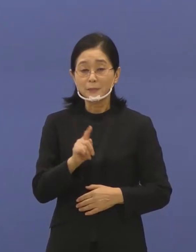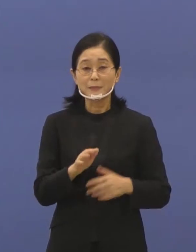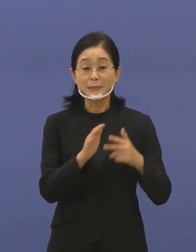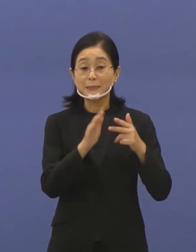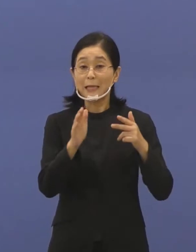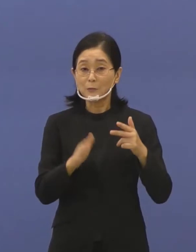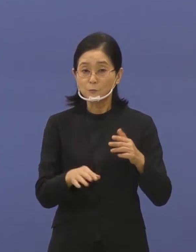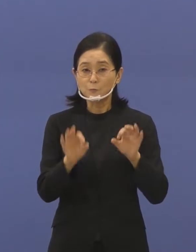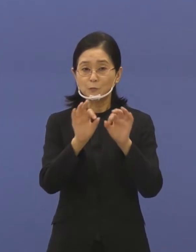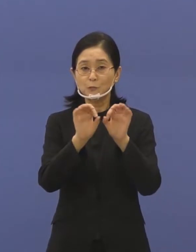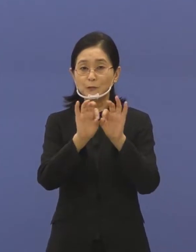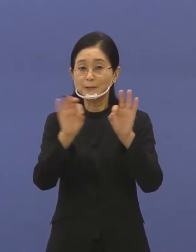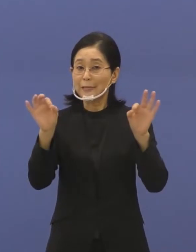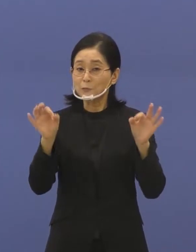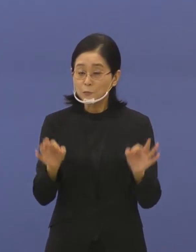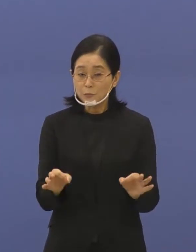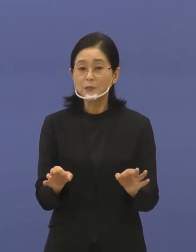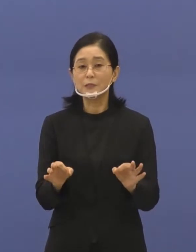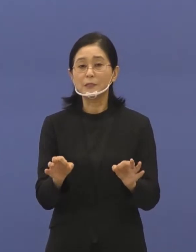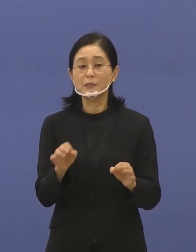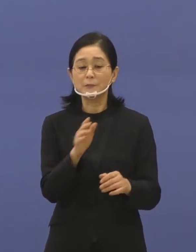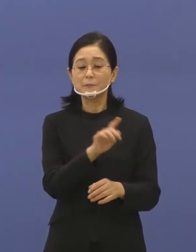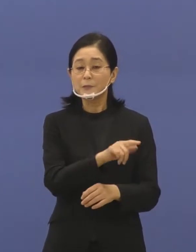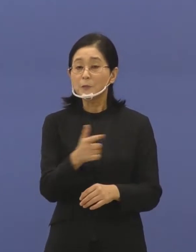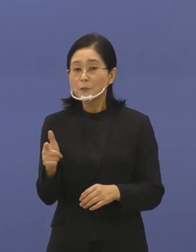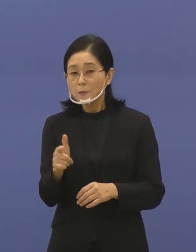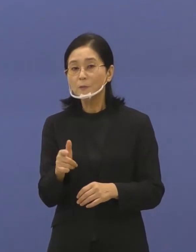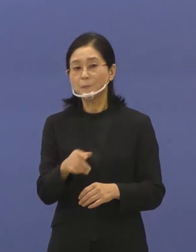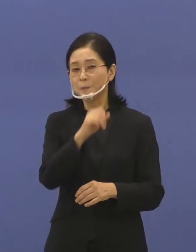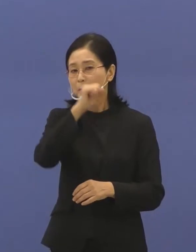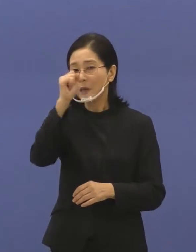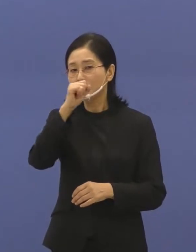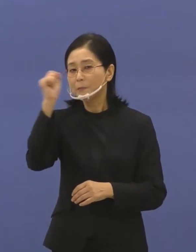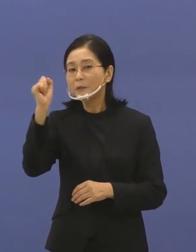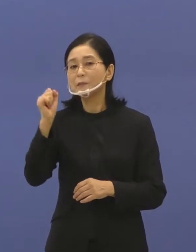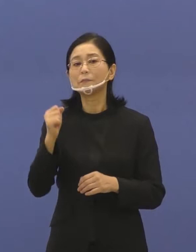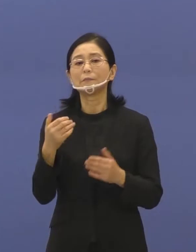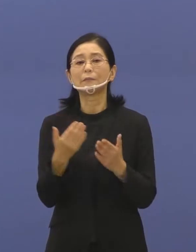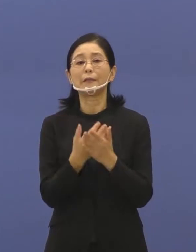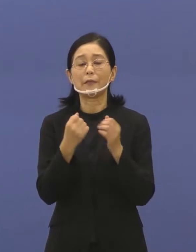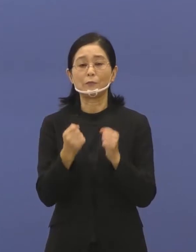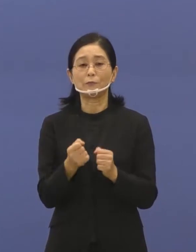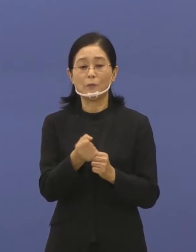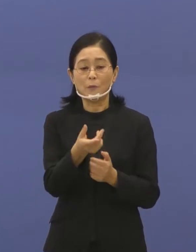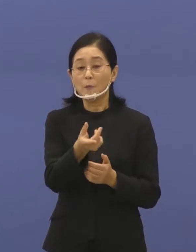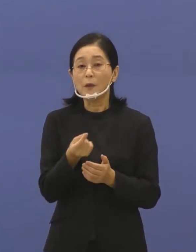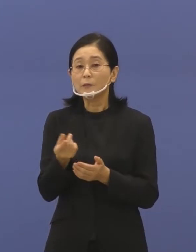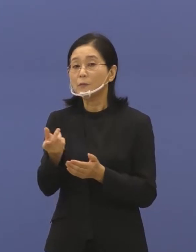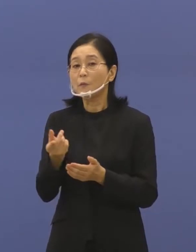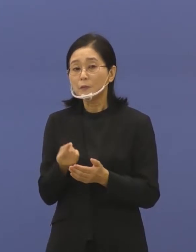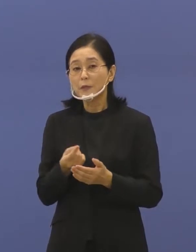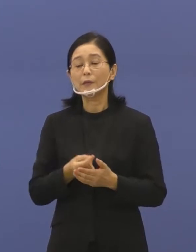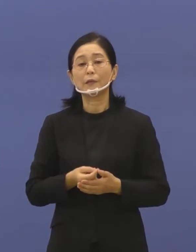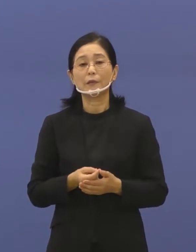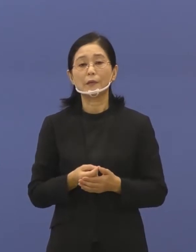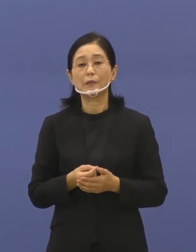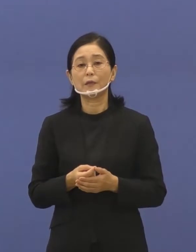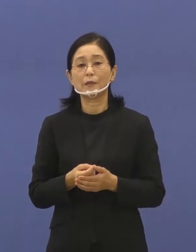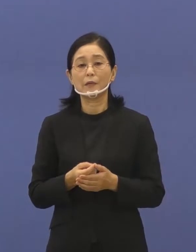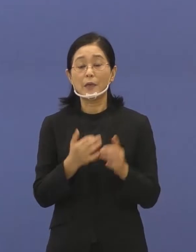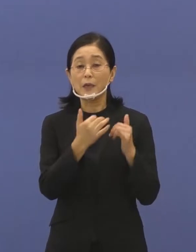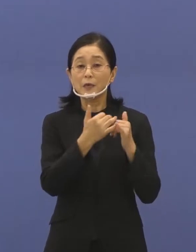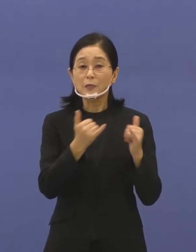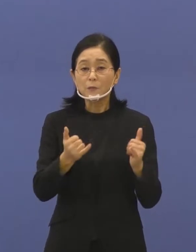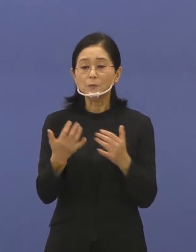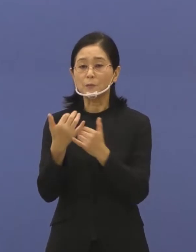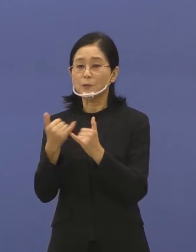設備の面で、可能になっていますので、これを活用した交流人口の拡